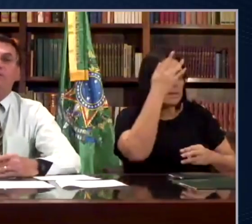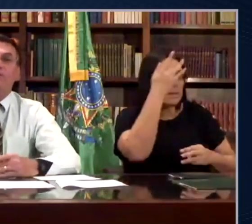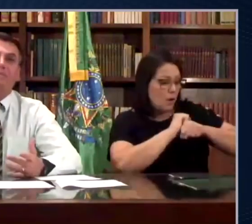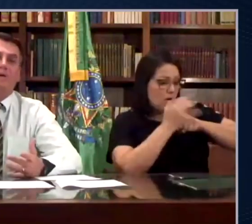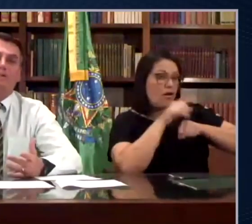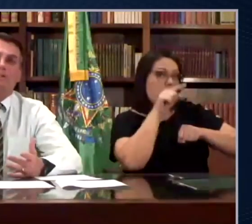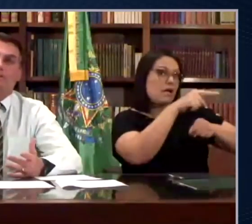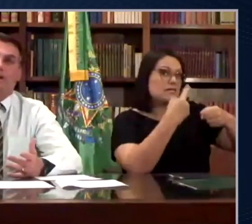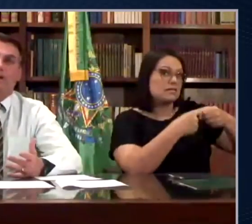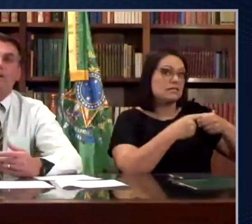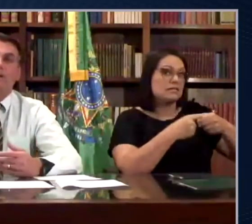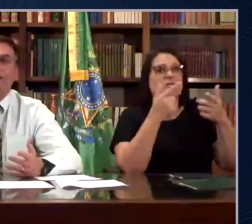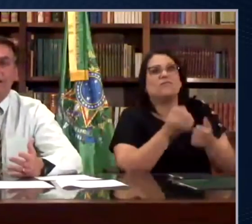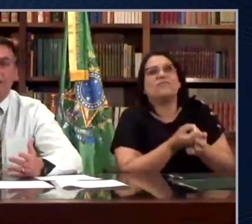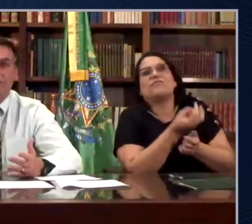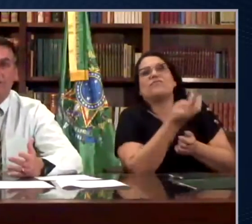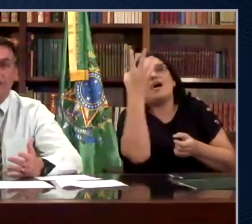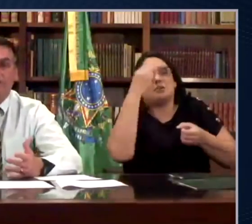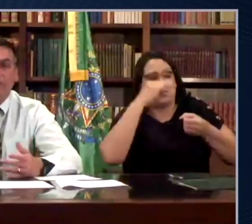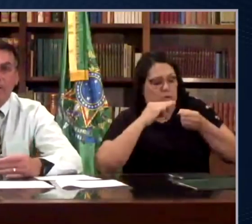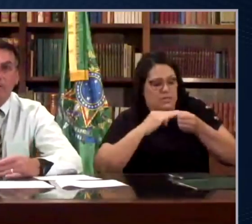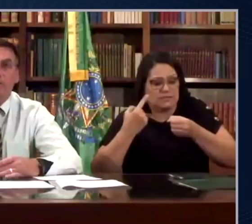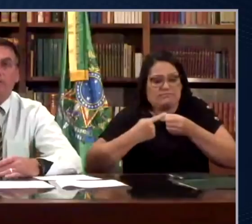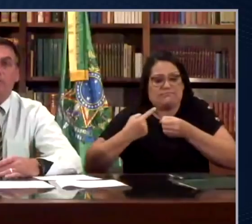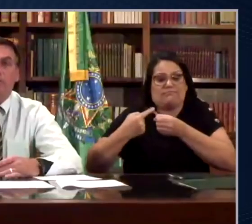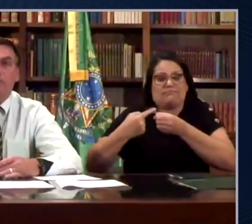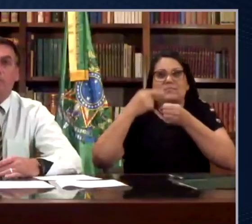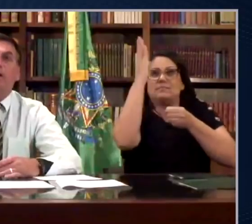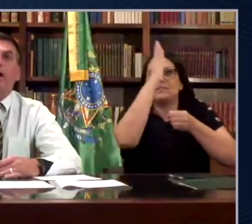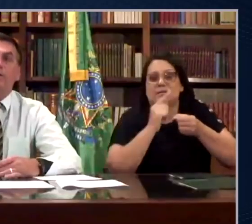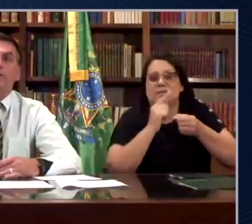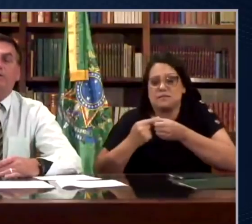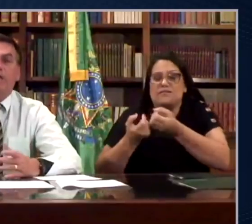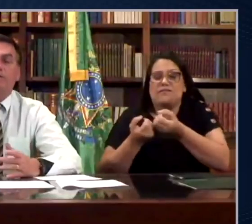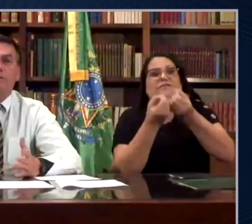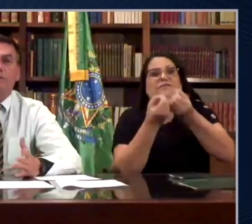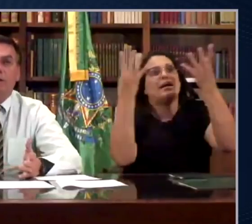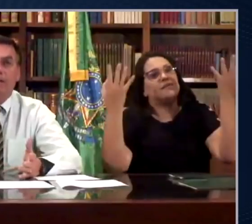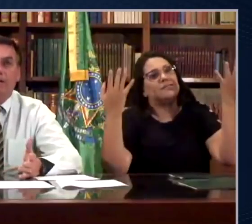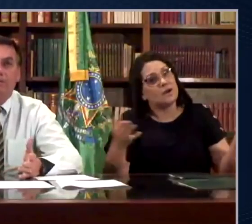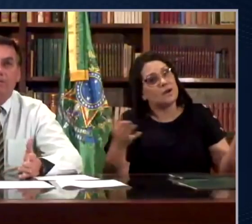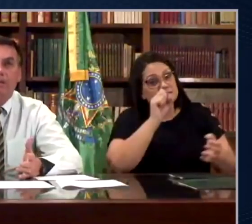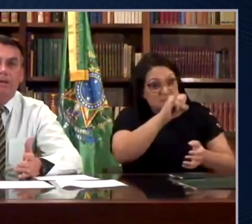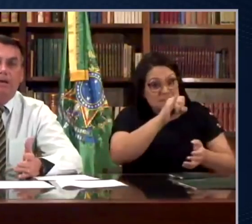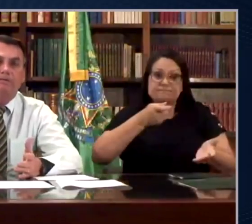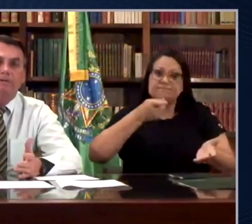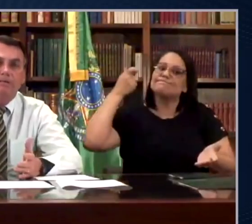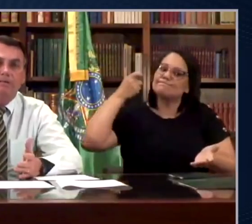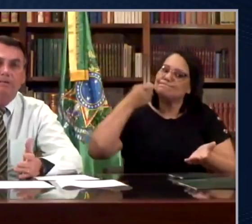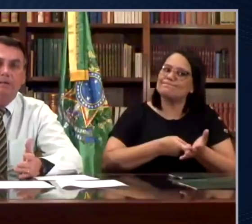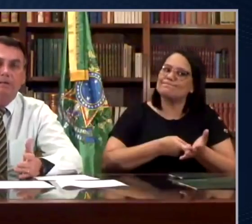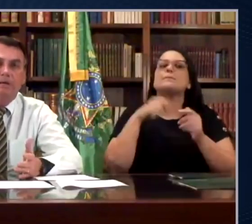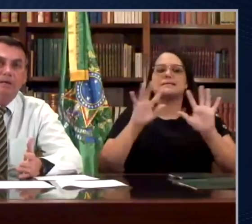foram tomadas em vários municípios do Brasil. Isso é um excesso. Pode, no momento oportuno, caso se tenha que fazer um isolamento lá